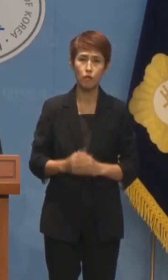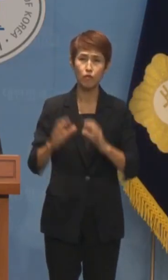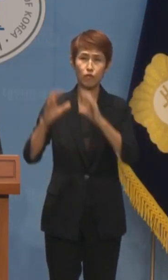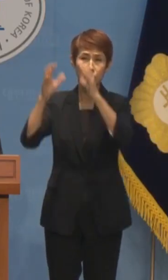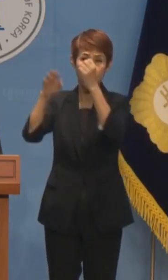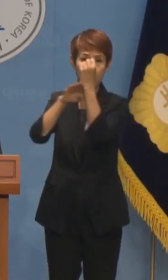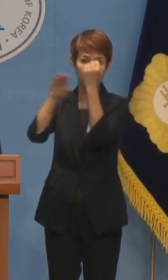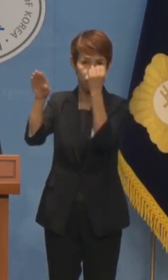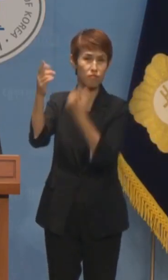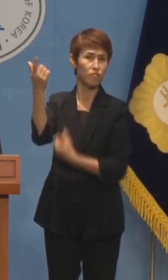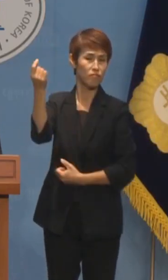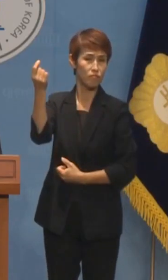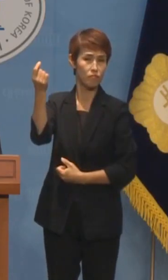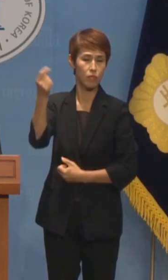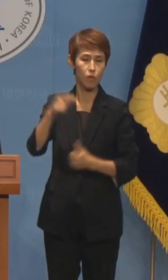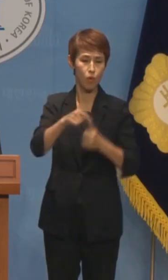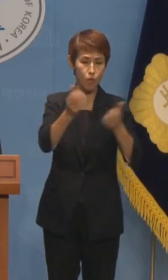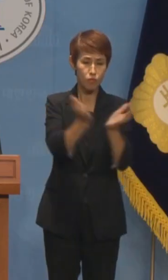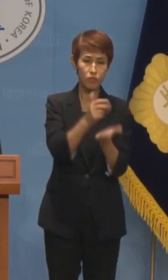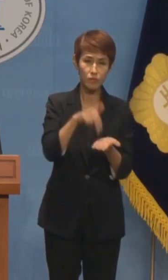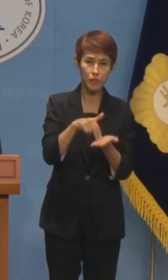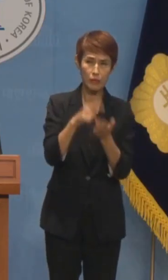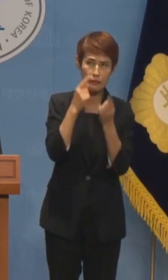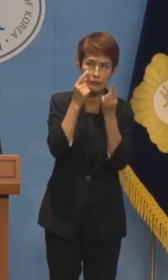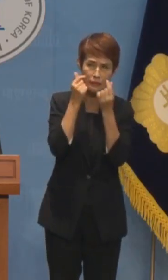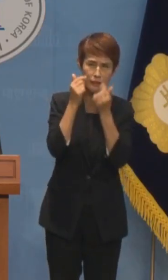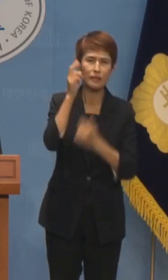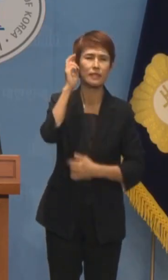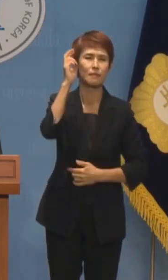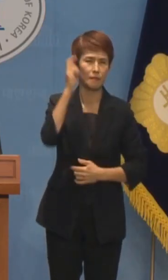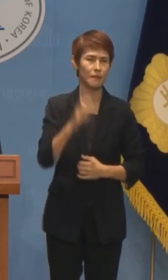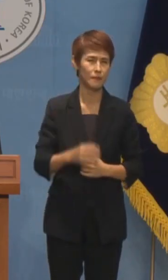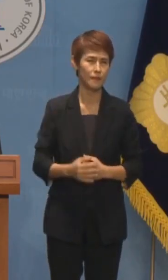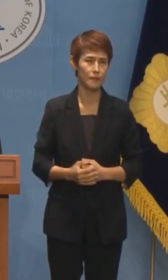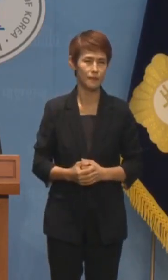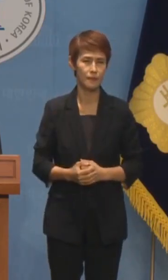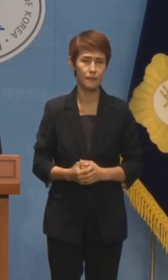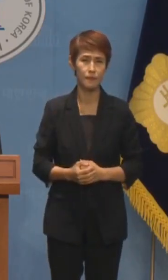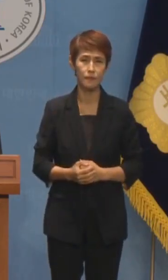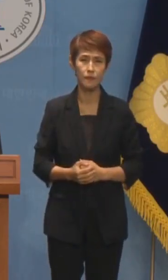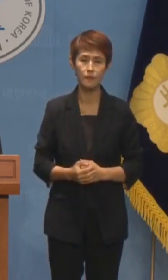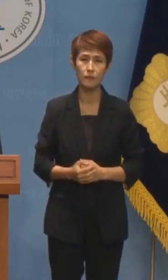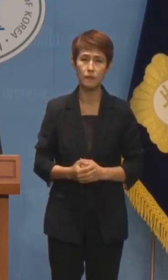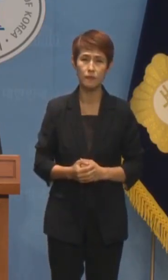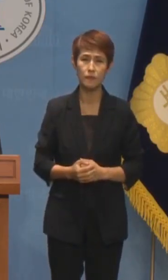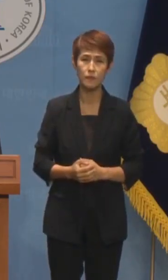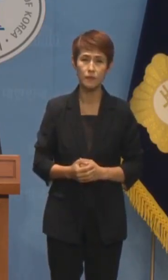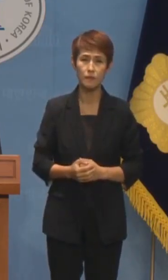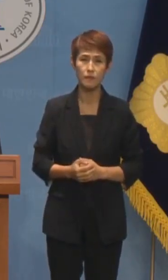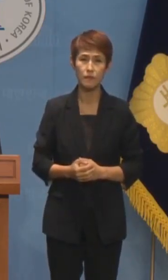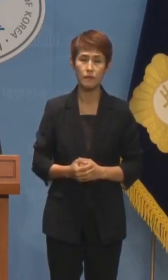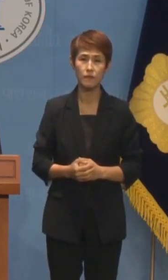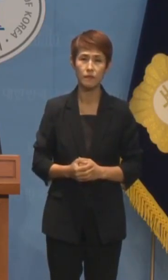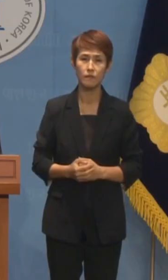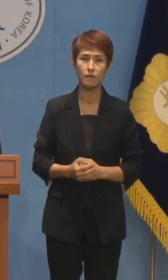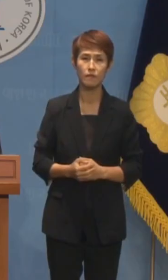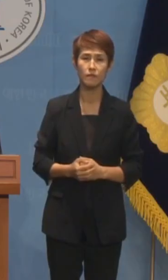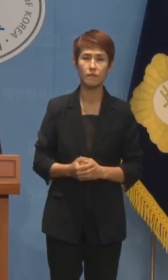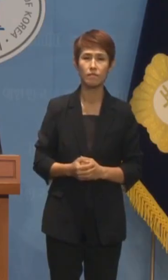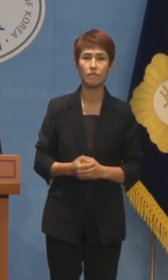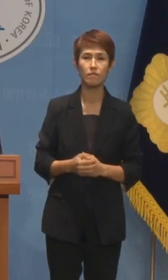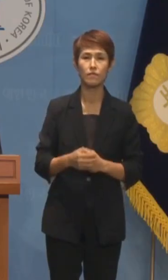국제기준이 그러하다 보니 고용노동부도 눈치가 보이고 신경 쓰이긴 했나 봅니다. 국민적 반대를